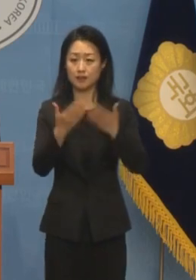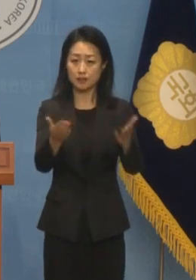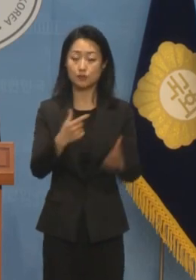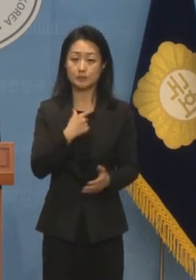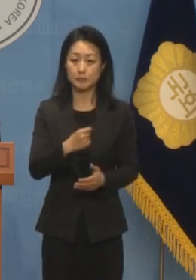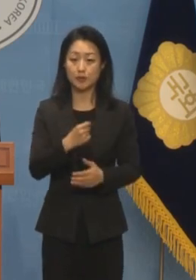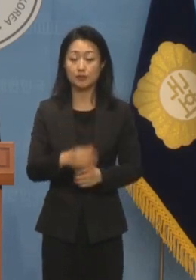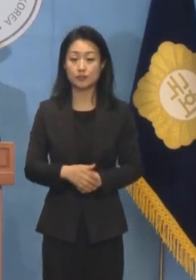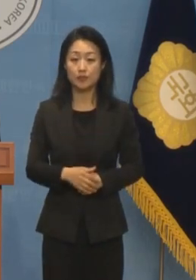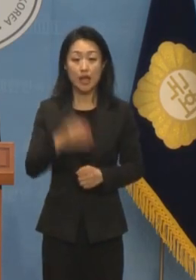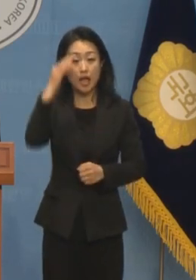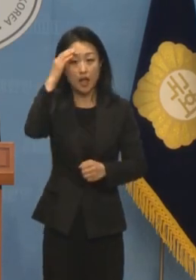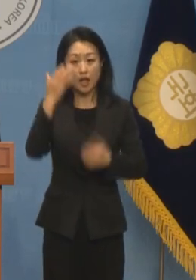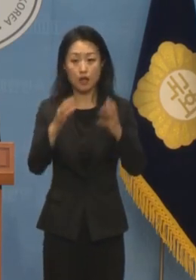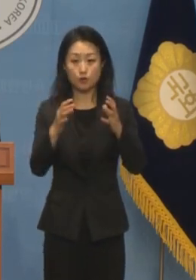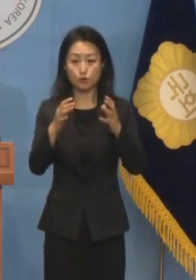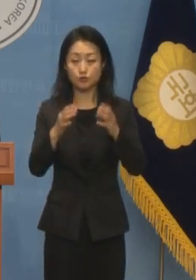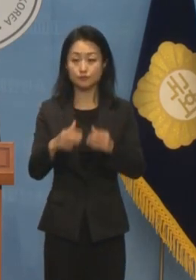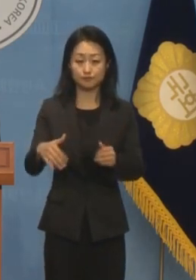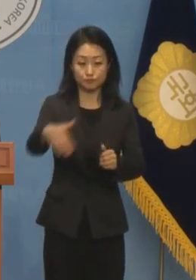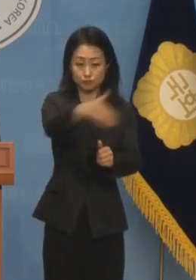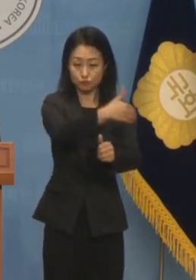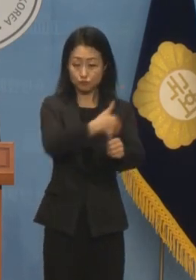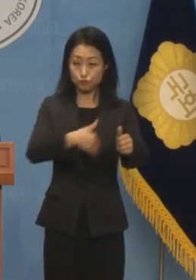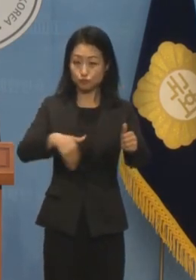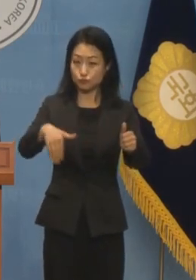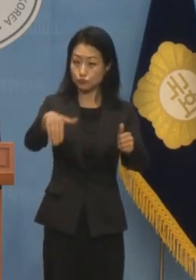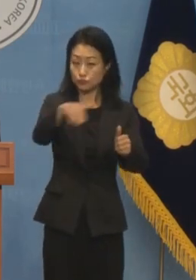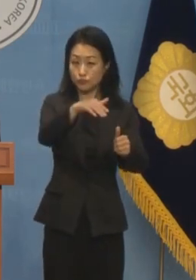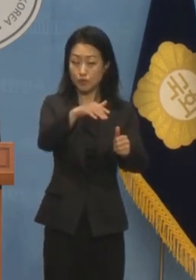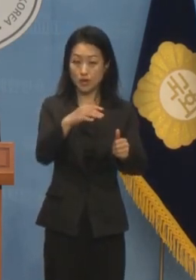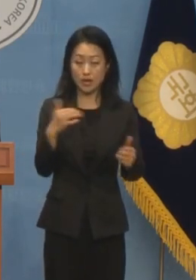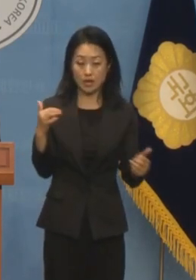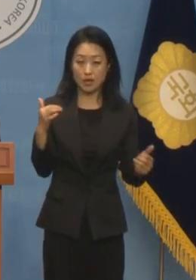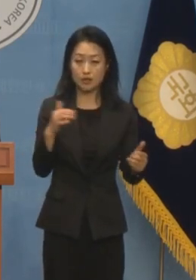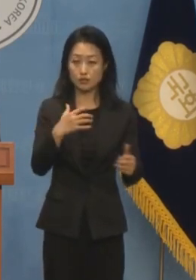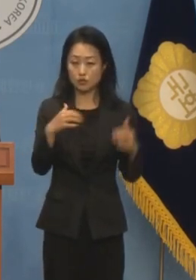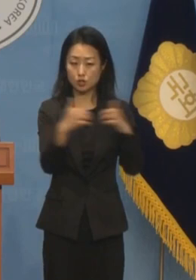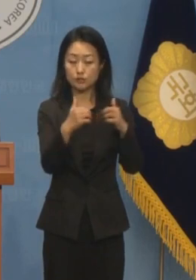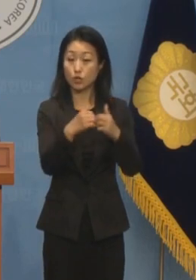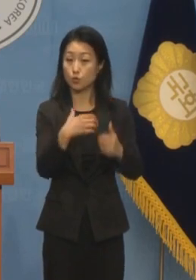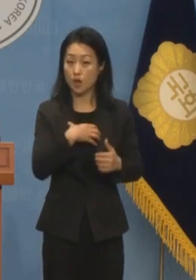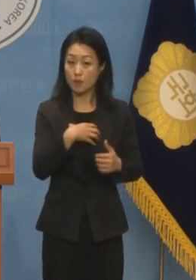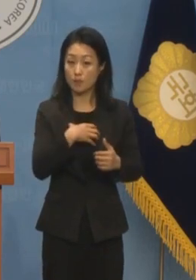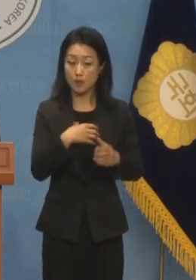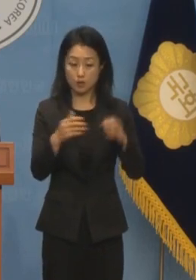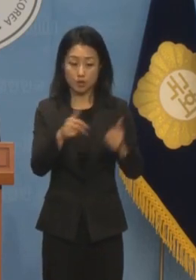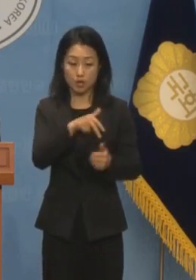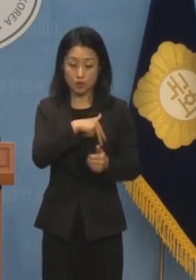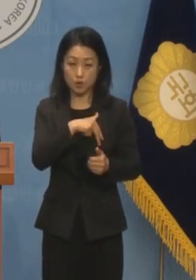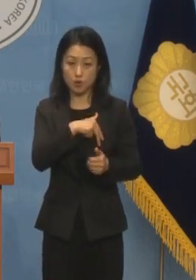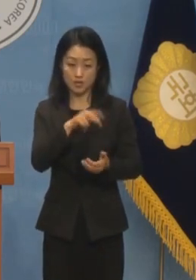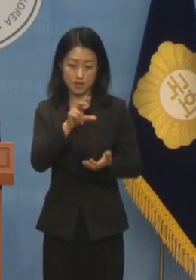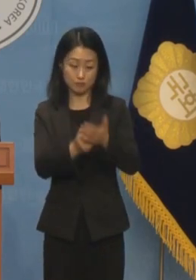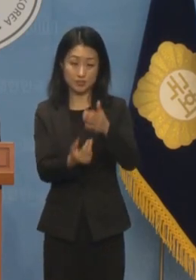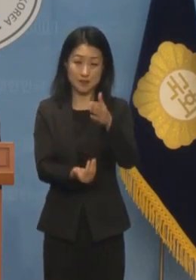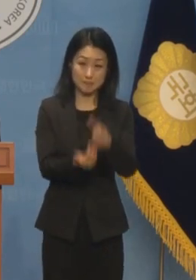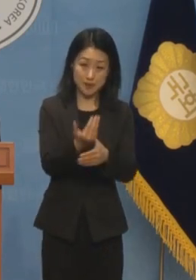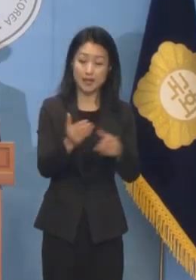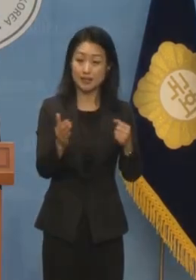자금에 대한민국은 주변국의 도발과 정치권의 만행으로 국민의